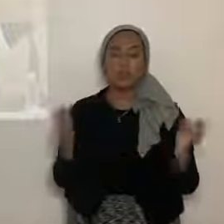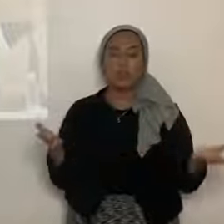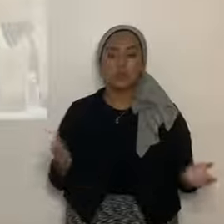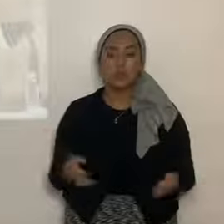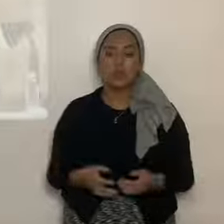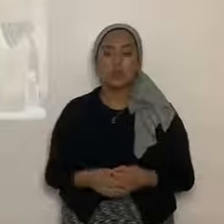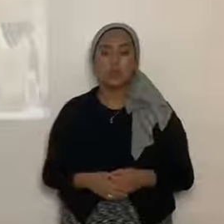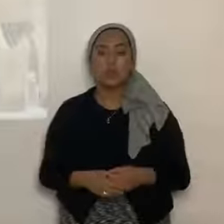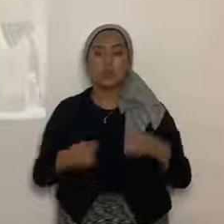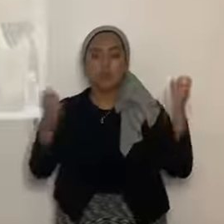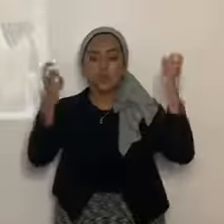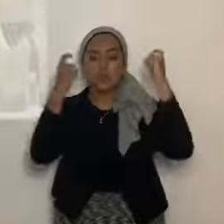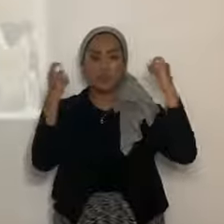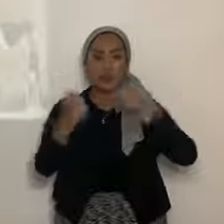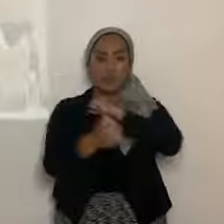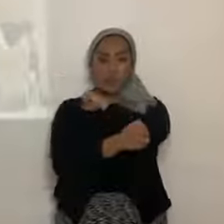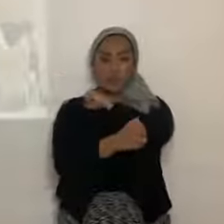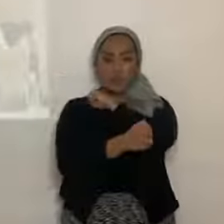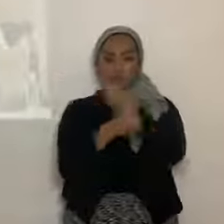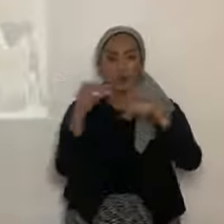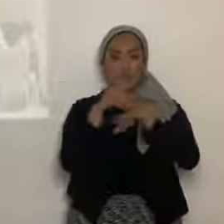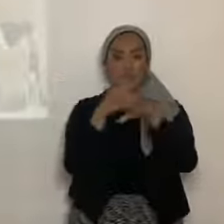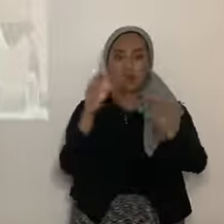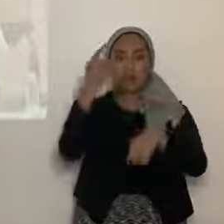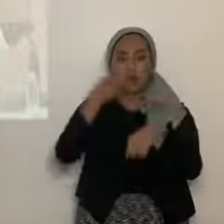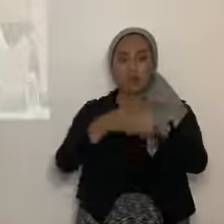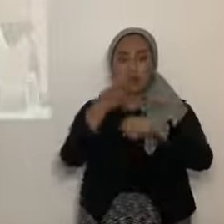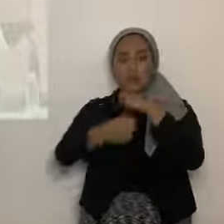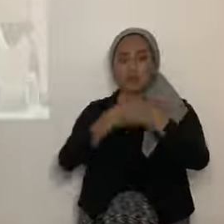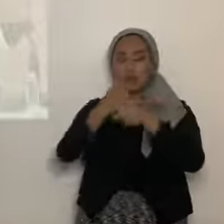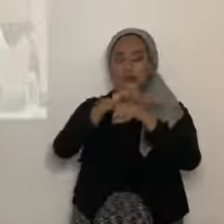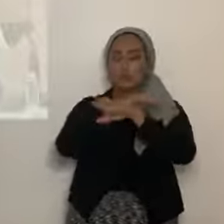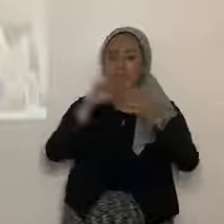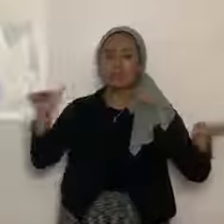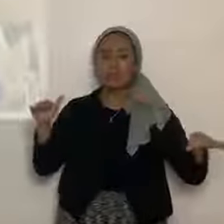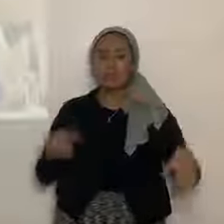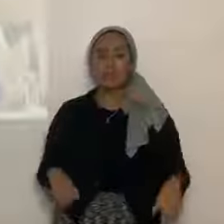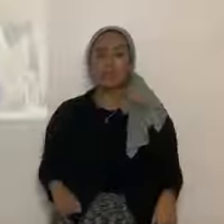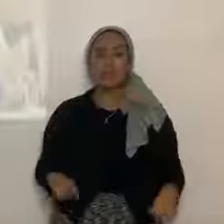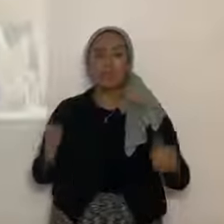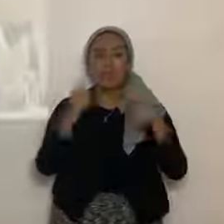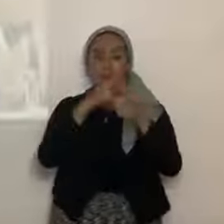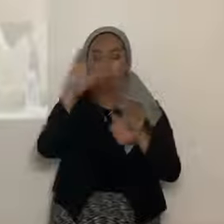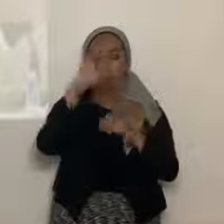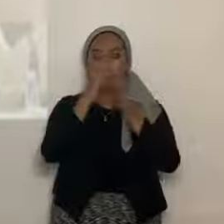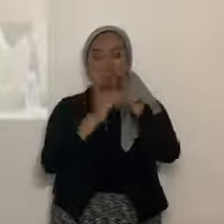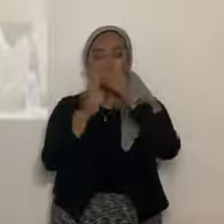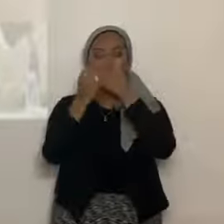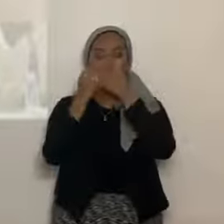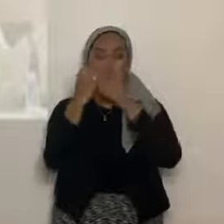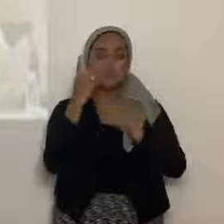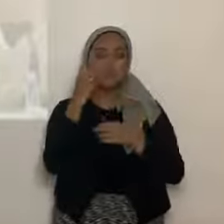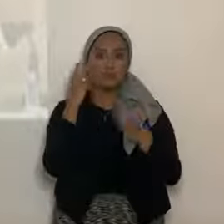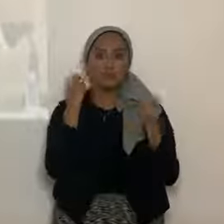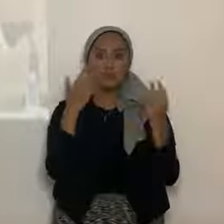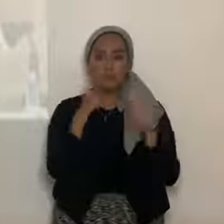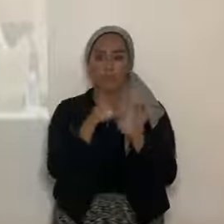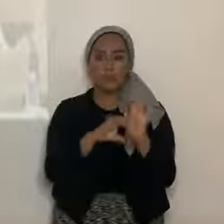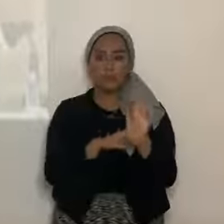Es la fiesta de Pesach, nada más, una vez al año. 1 Corintios 11, ¿te das cuenta cuántos mandamientos hechos por hombres y